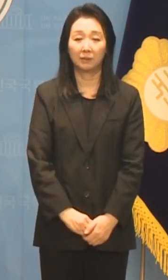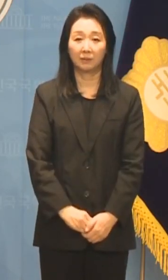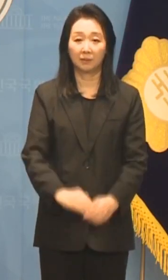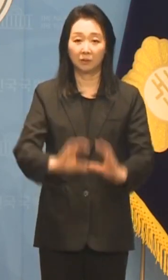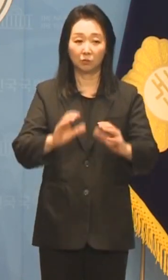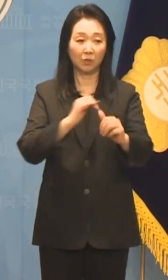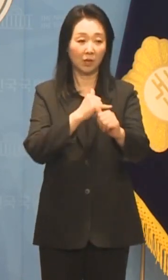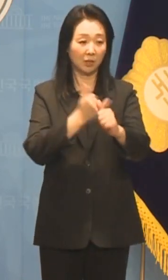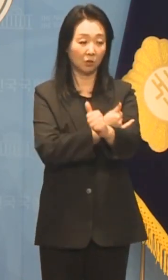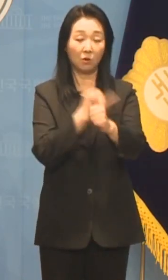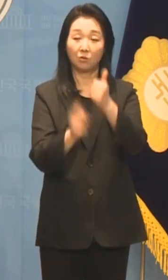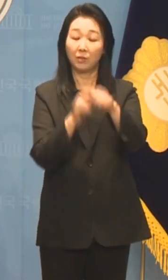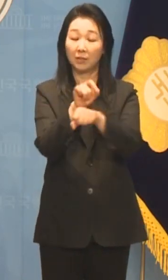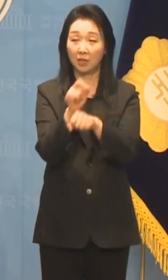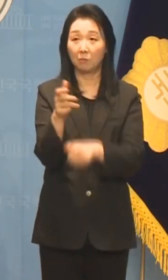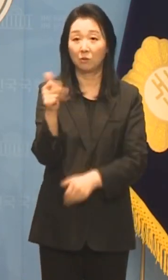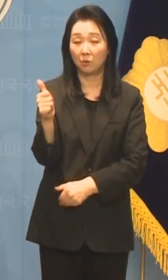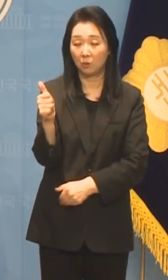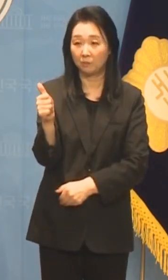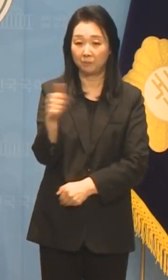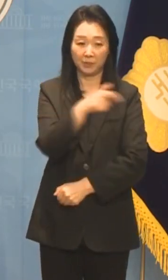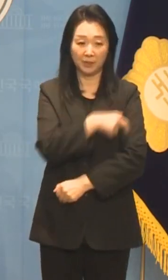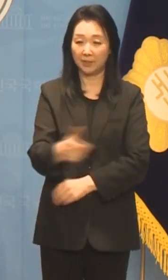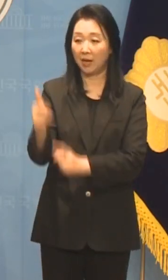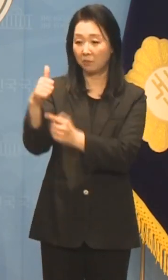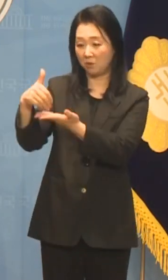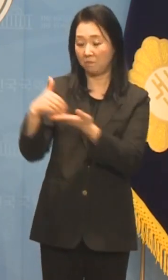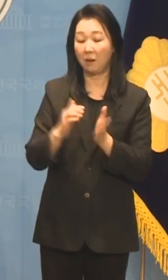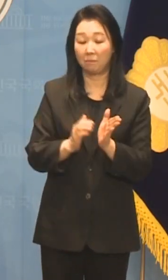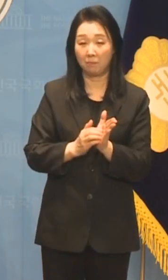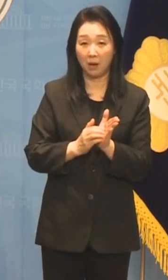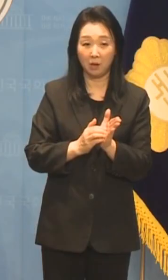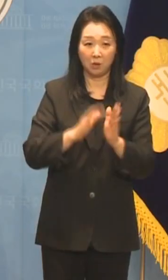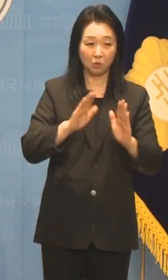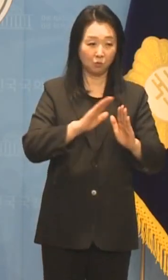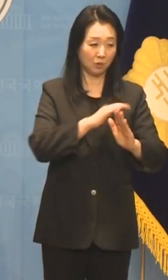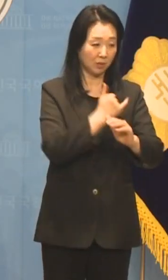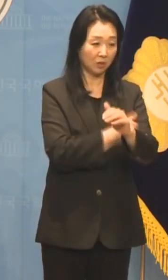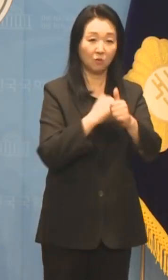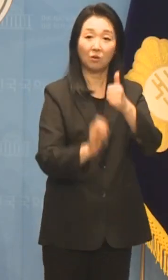사무처는 김용원 상임위원의 요구에 대해 우리 위원회의 조사 대상에